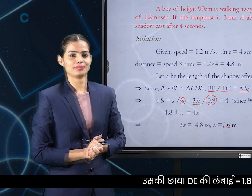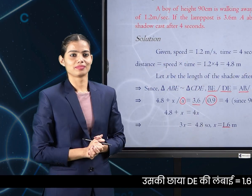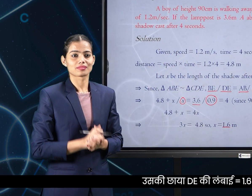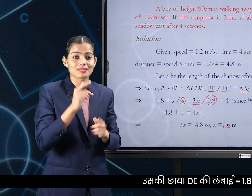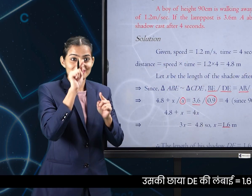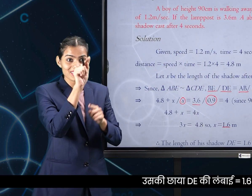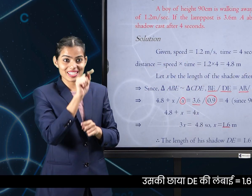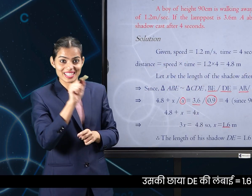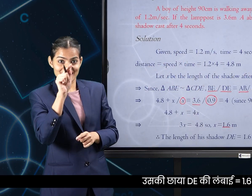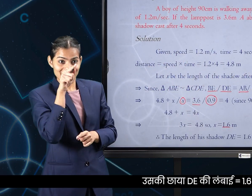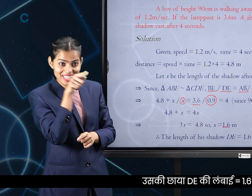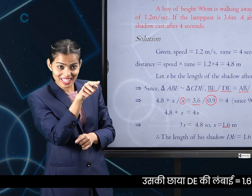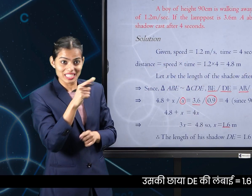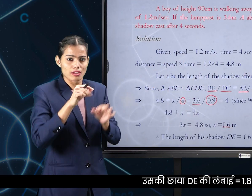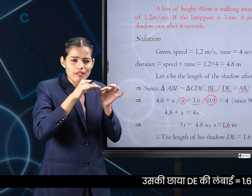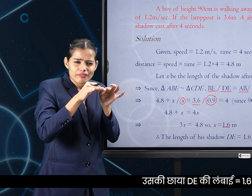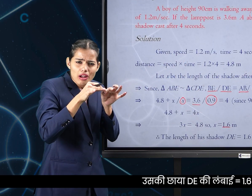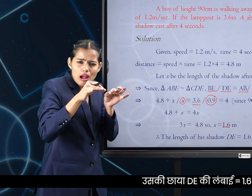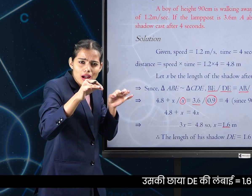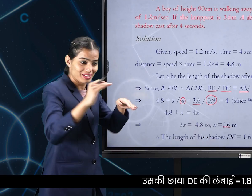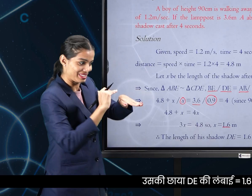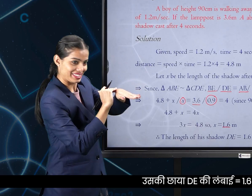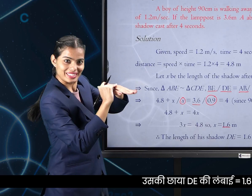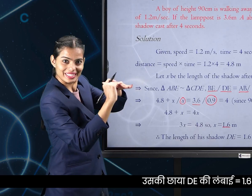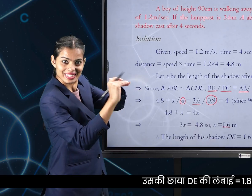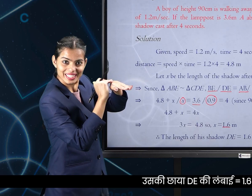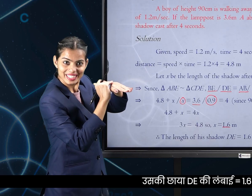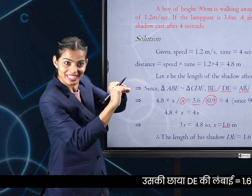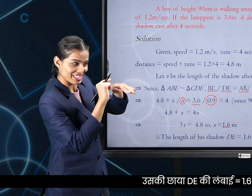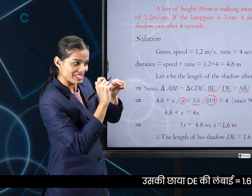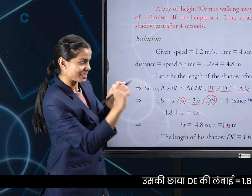उसकी छाया DE की लंबाई 1.6 मीटर।